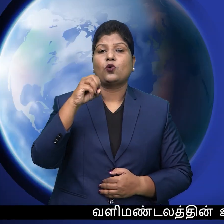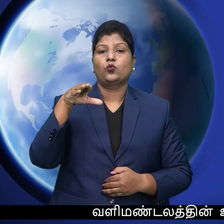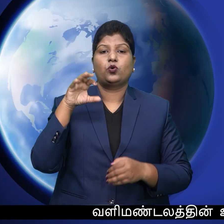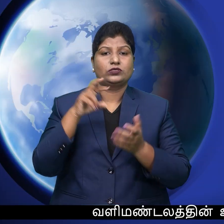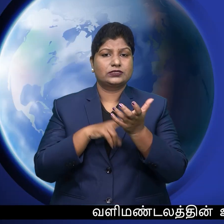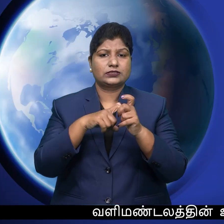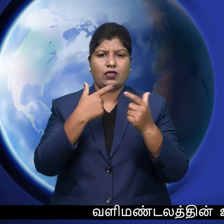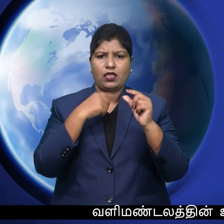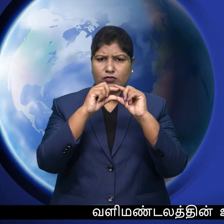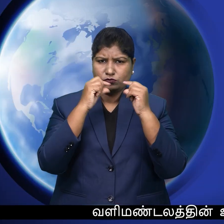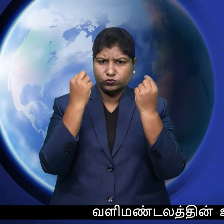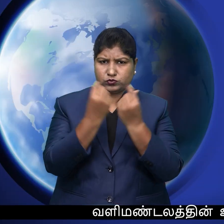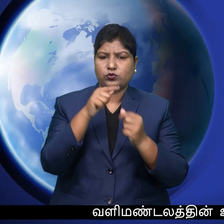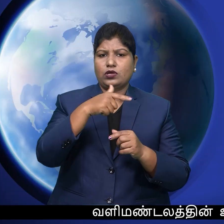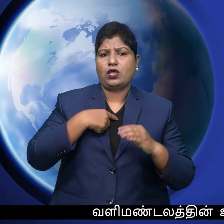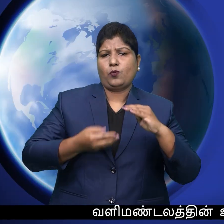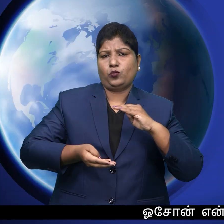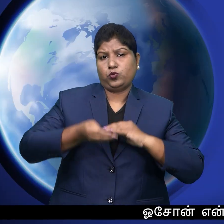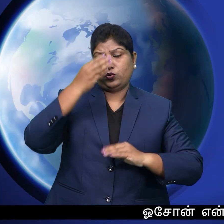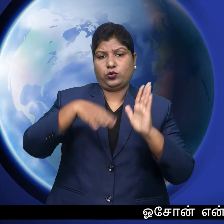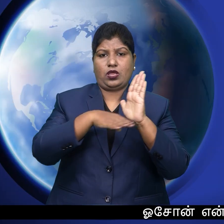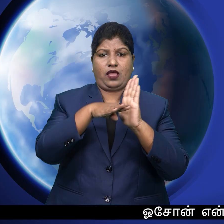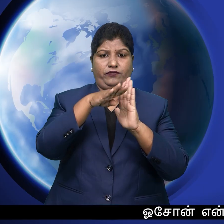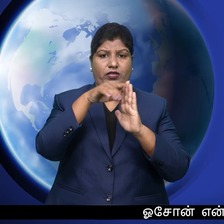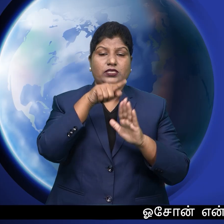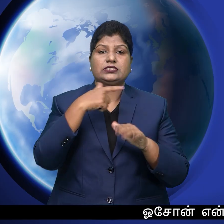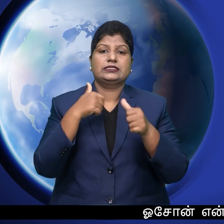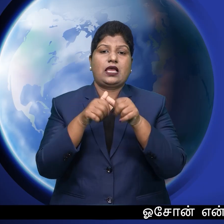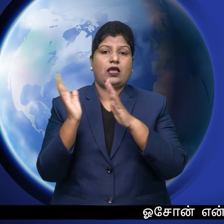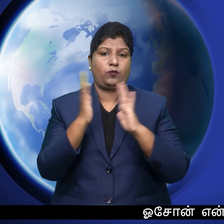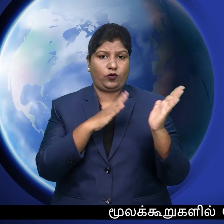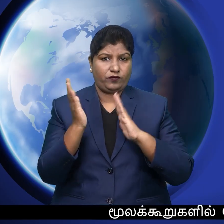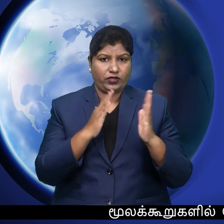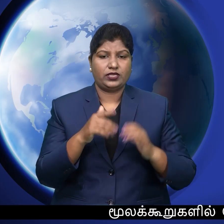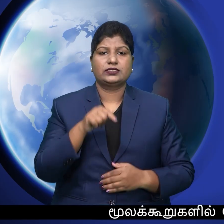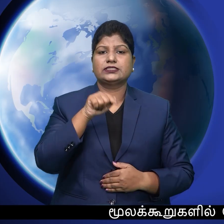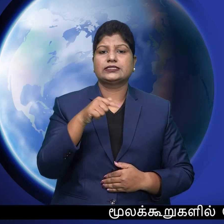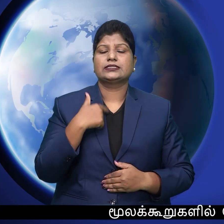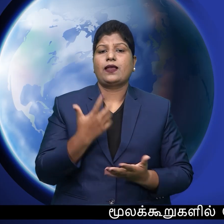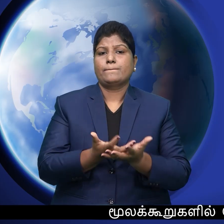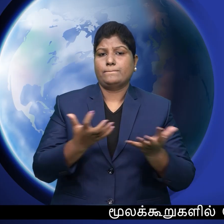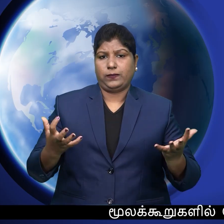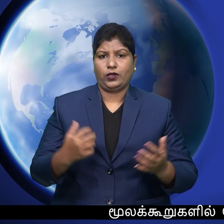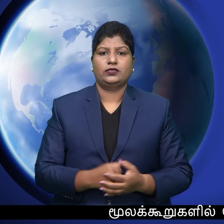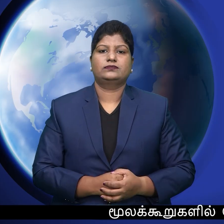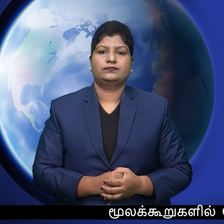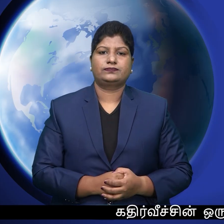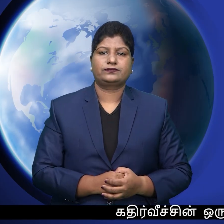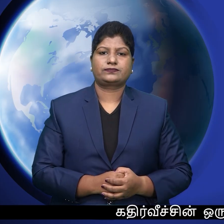வளிமண்டலத்தின் உயர் மட்டங்களில் உள்ள ஓசோன் என்பது பிராணவாயு மூலக்கூறுகளில் செயல்படும் புற ஊதா